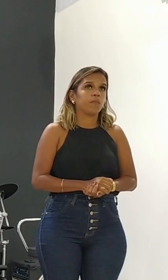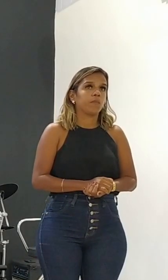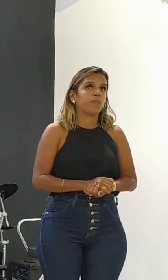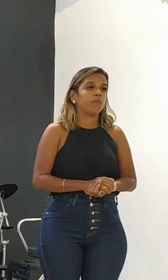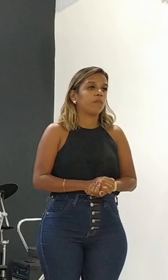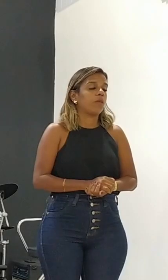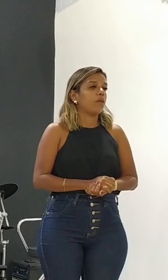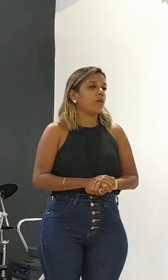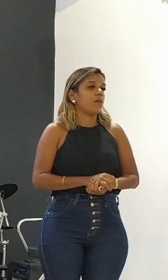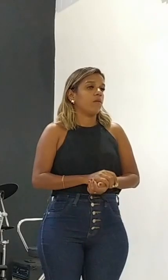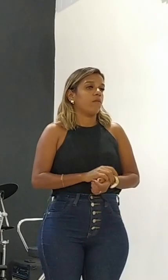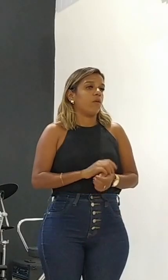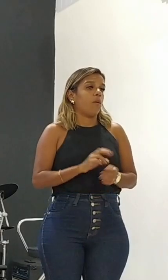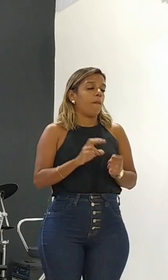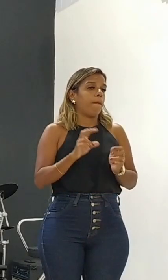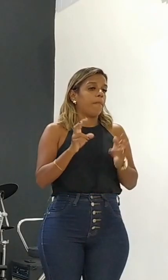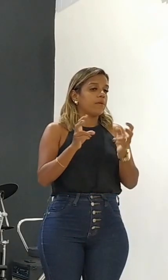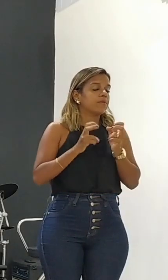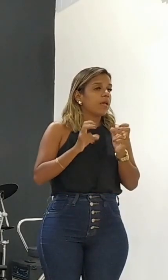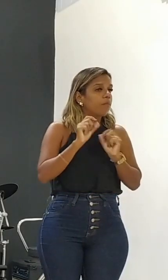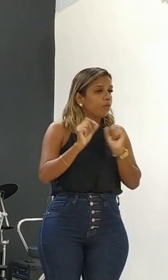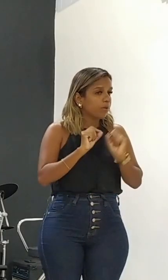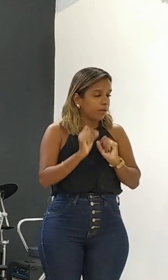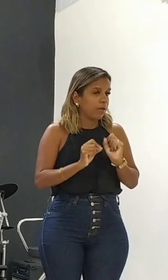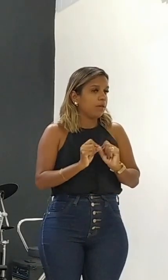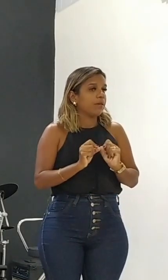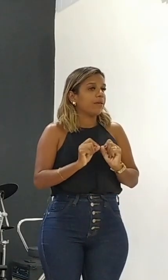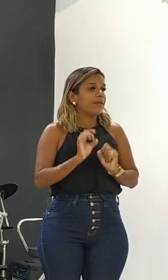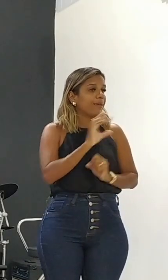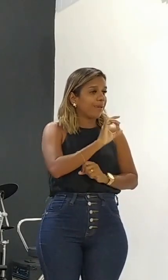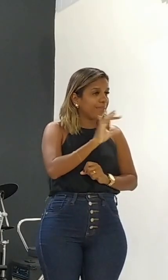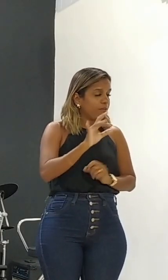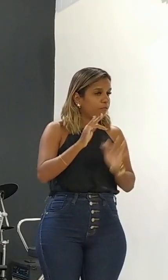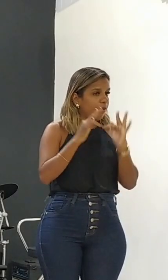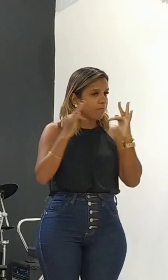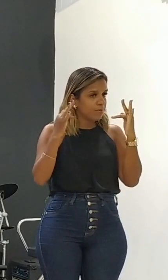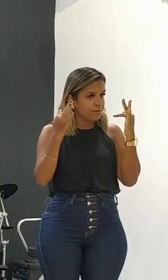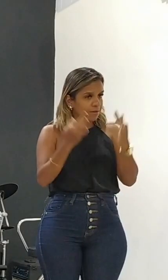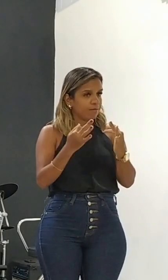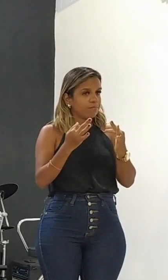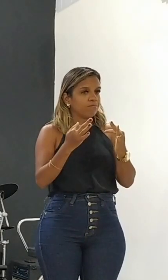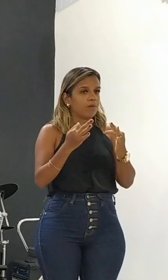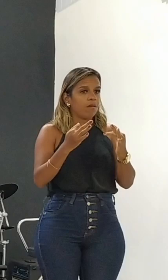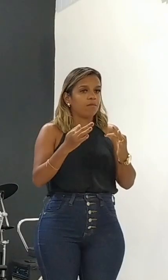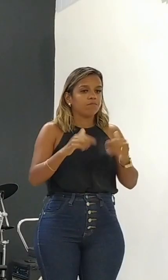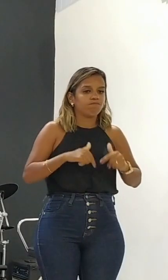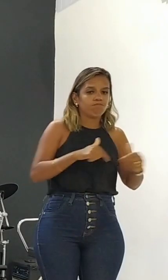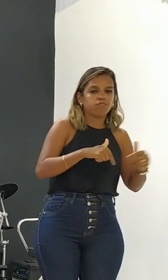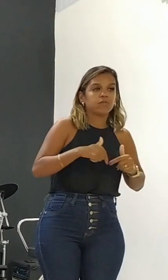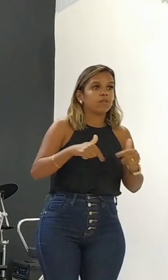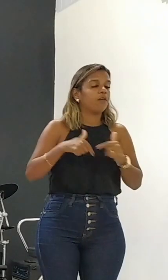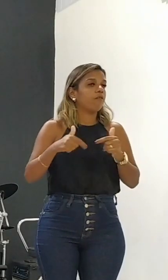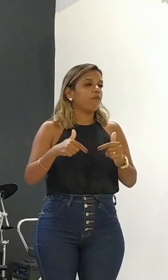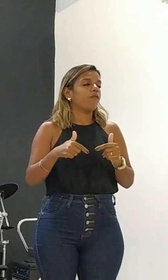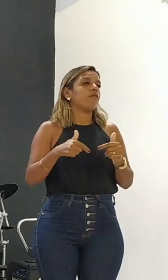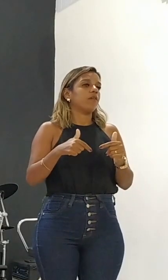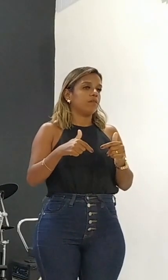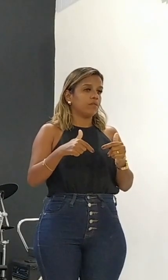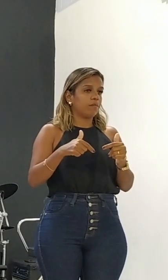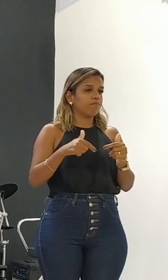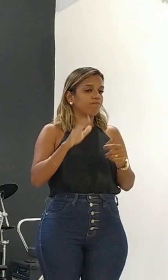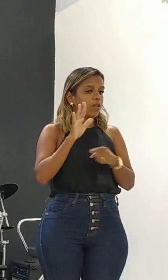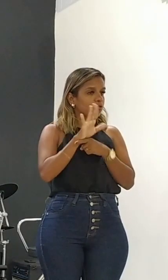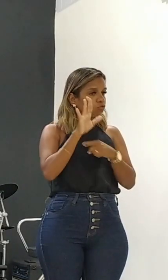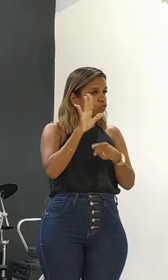cada família se levanta para edificar aquela porta que está diante dele. A gente vê no capítulo 3 que